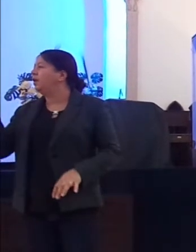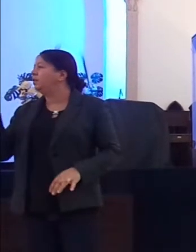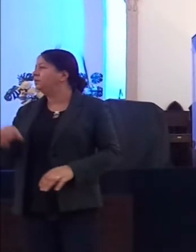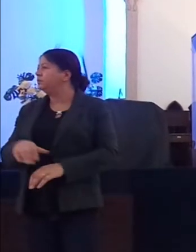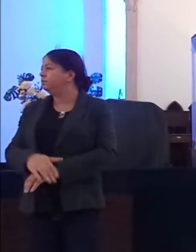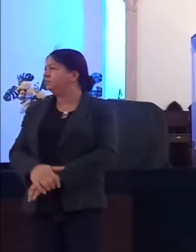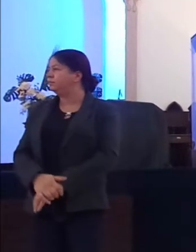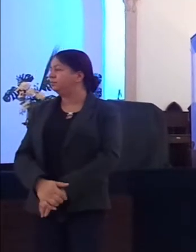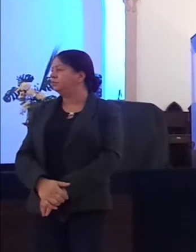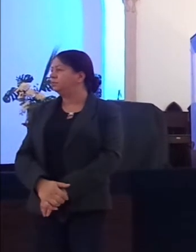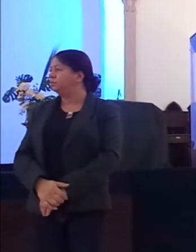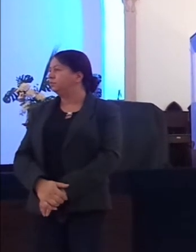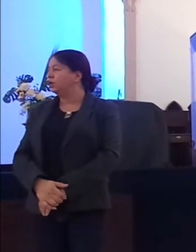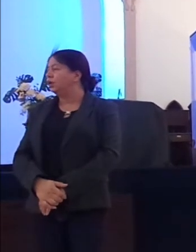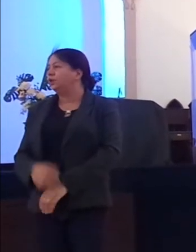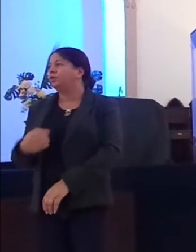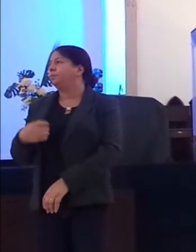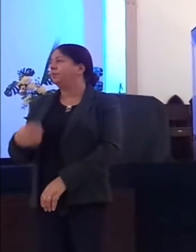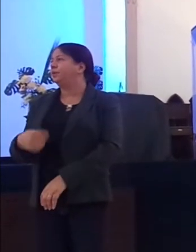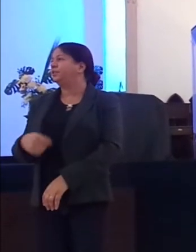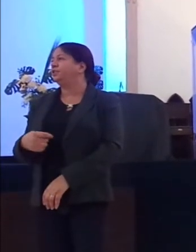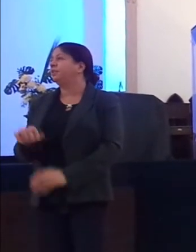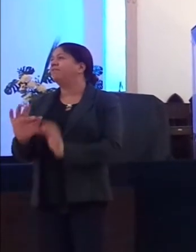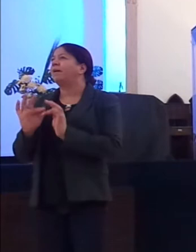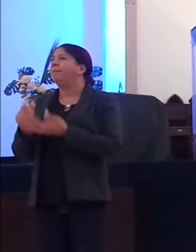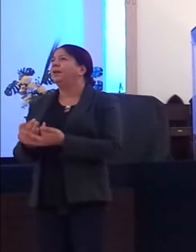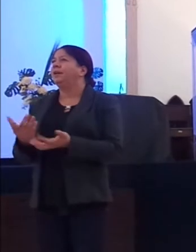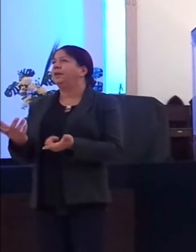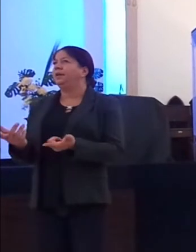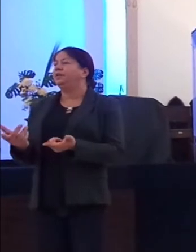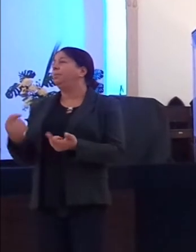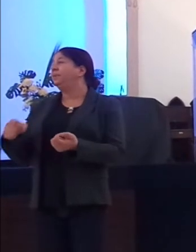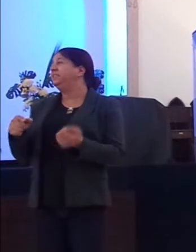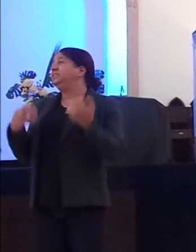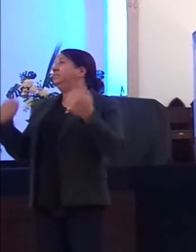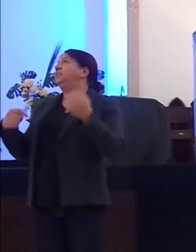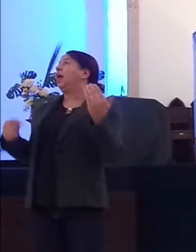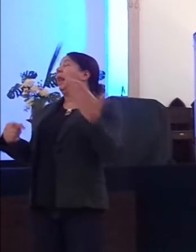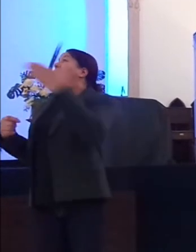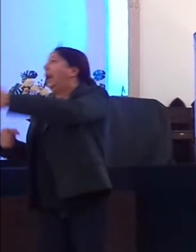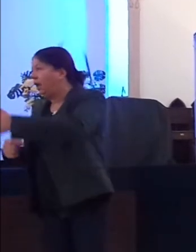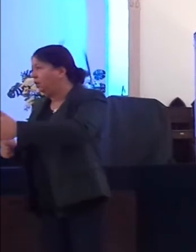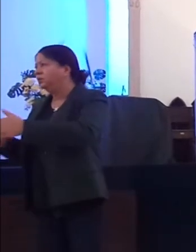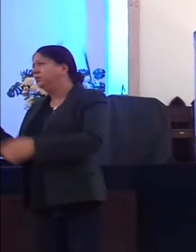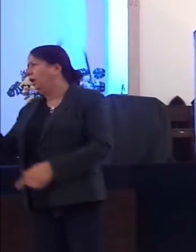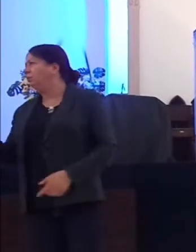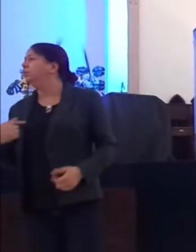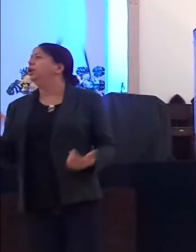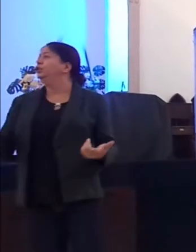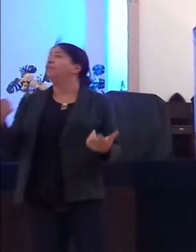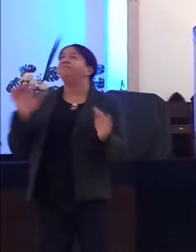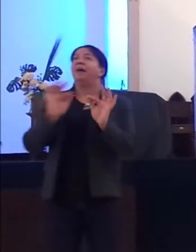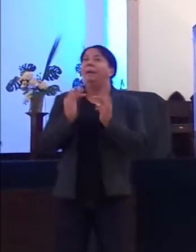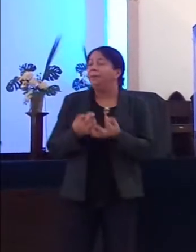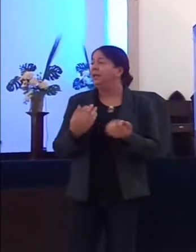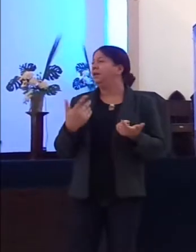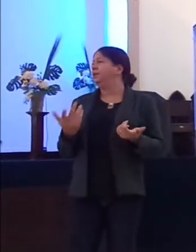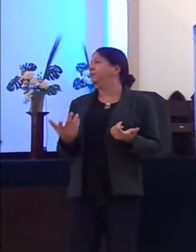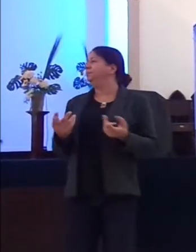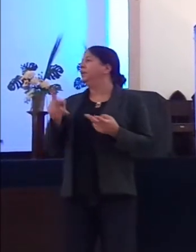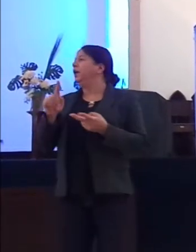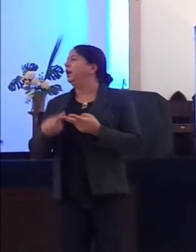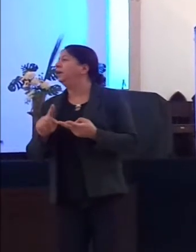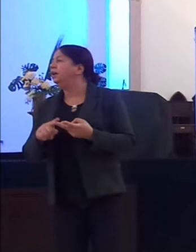E não precisa ir no criminoso. Na nossa família, no nosso meio, no nosso trabalho, as pessoas estão precisando